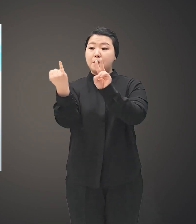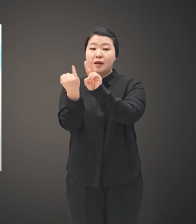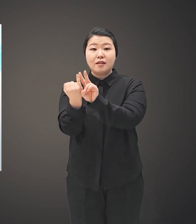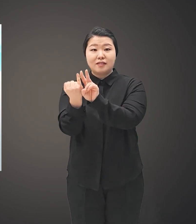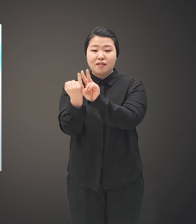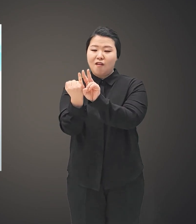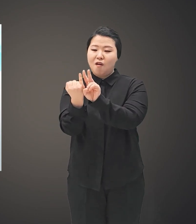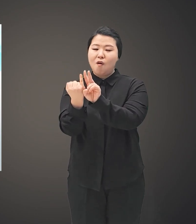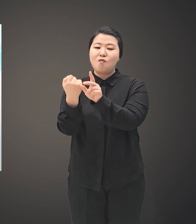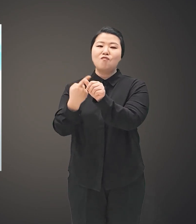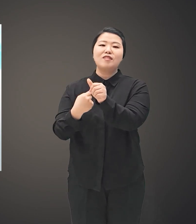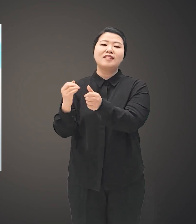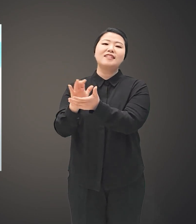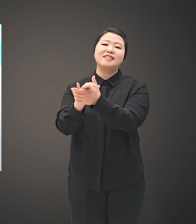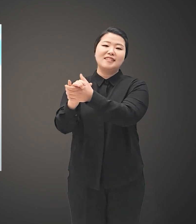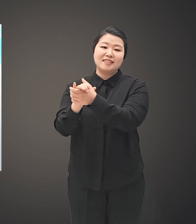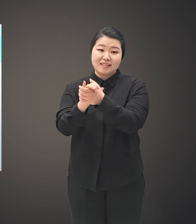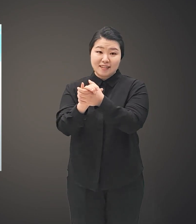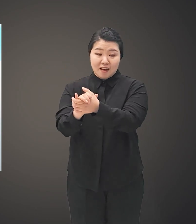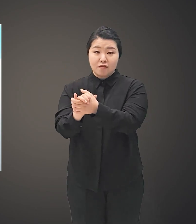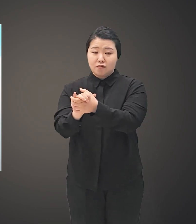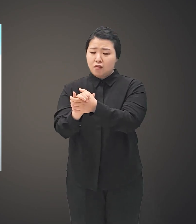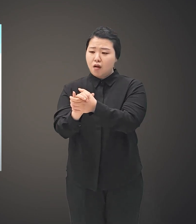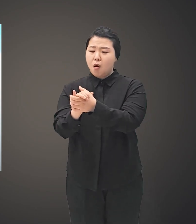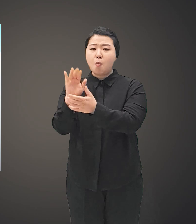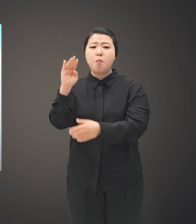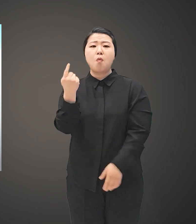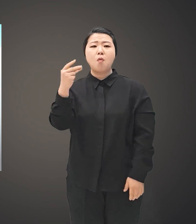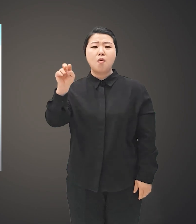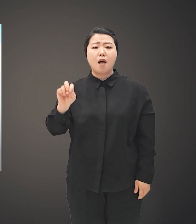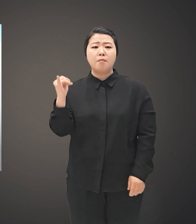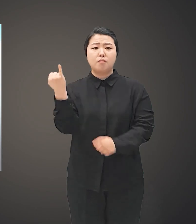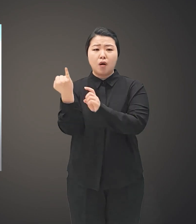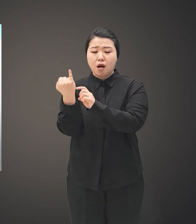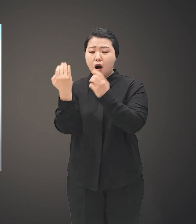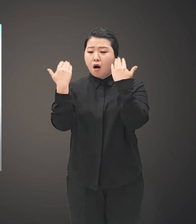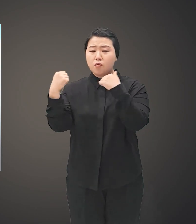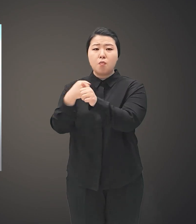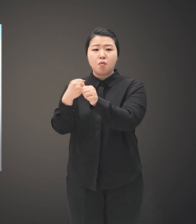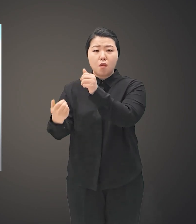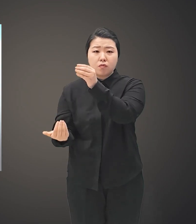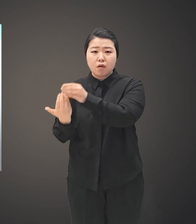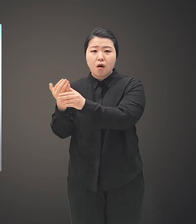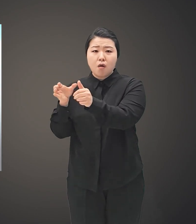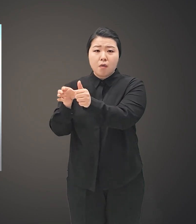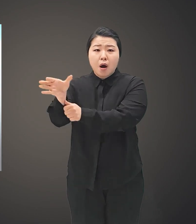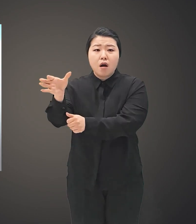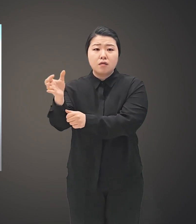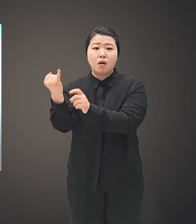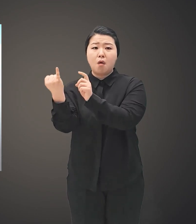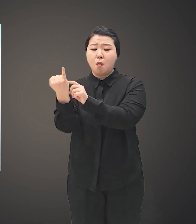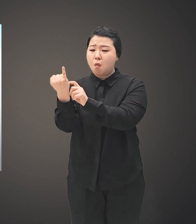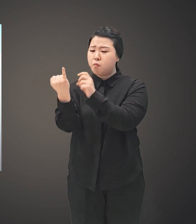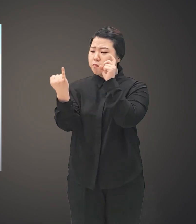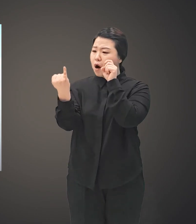보람이와 우연히 친해지게 되었는데 학교 폭력 사건에 연루되며 보람이가 억울한 누명을 쓰게